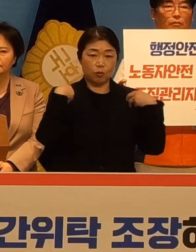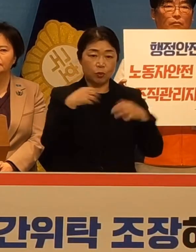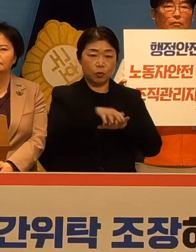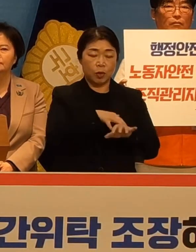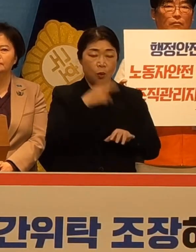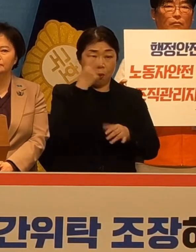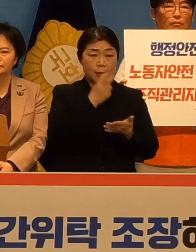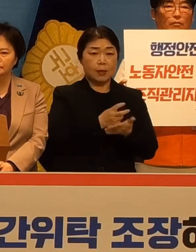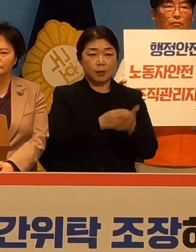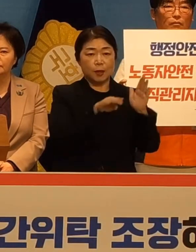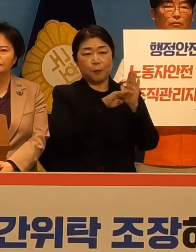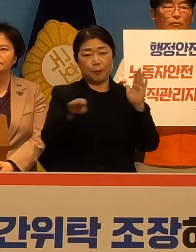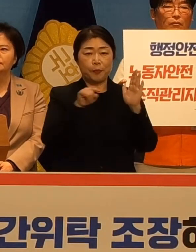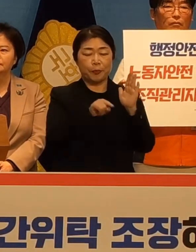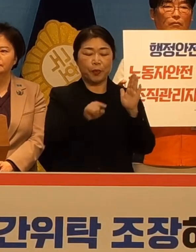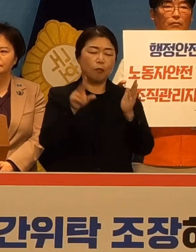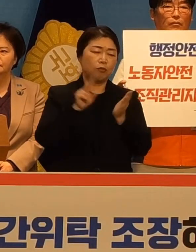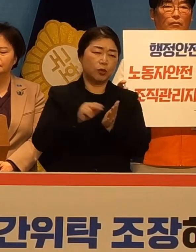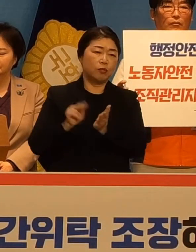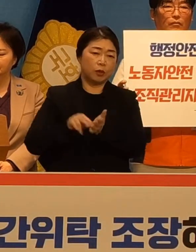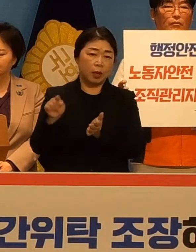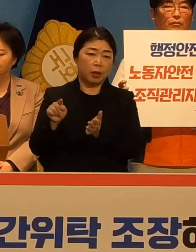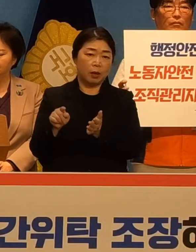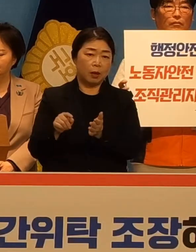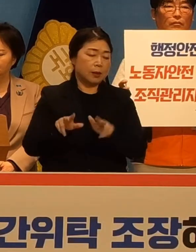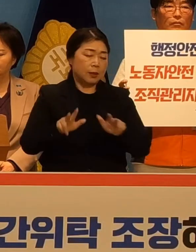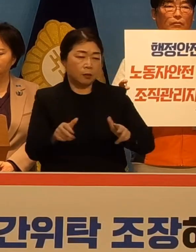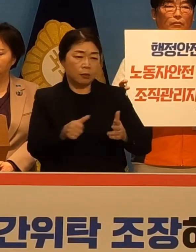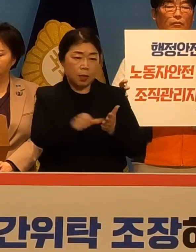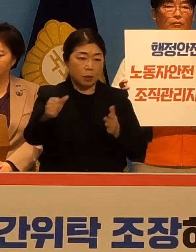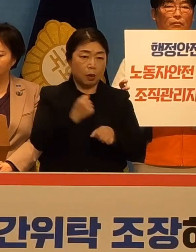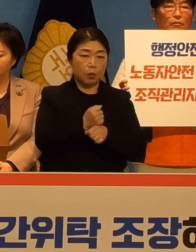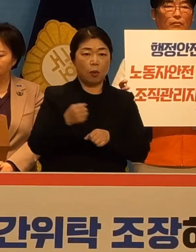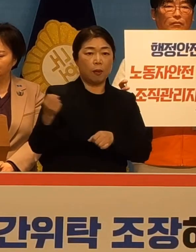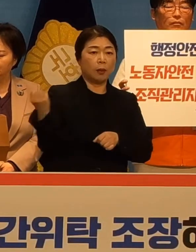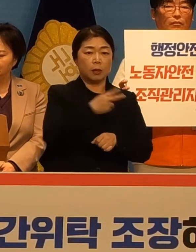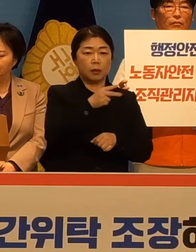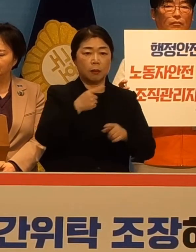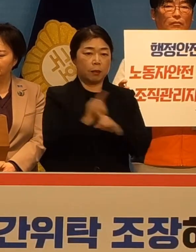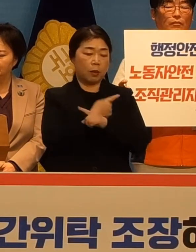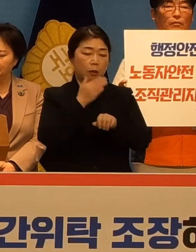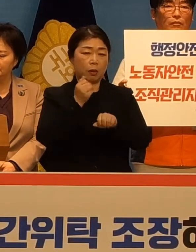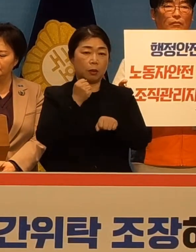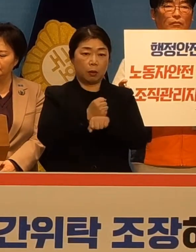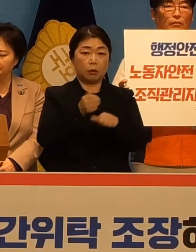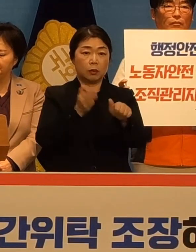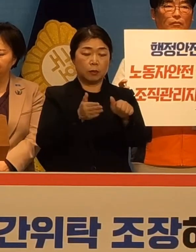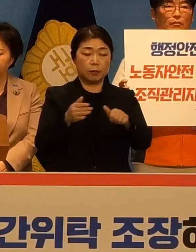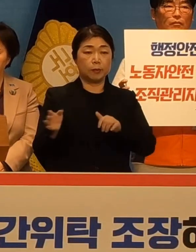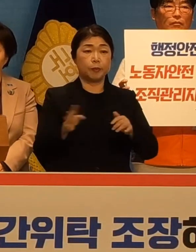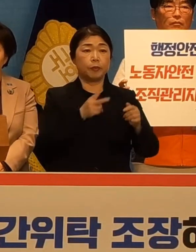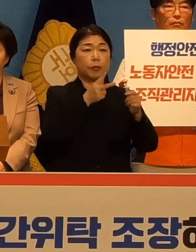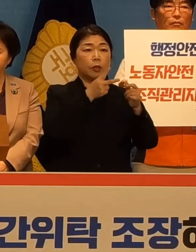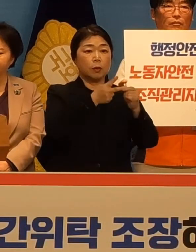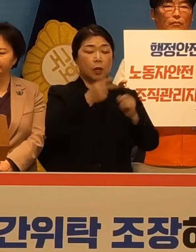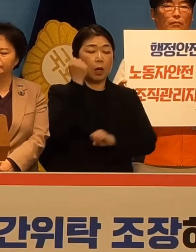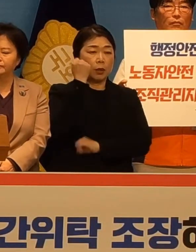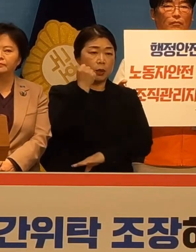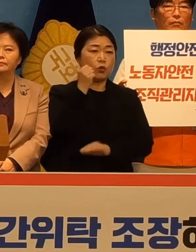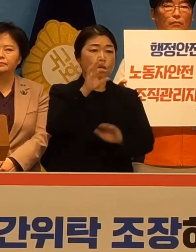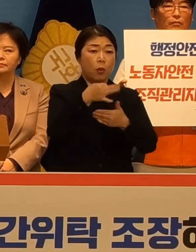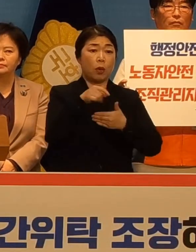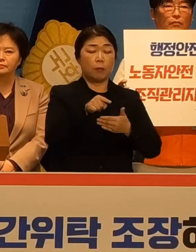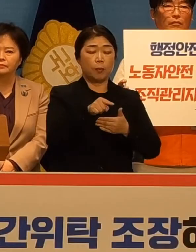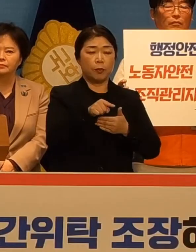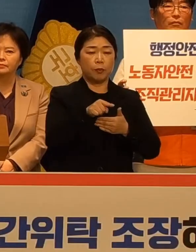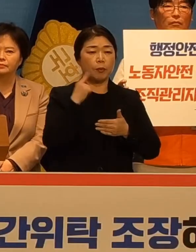조직관리 지침의 문제되는 문구를 즉시 삭제하고 바로 잡을 것을 요구한다. 둘째, 기준인건비